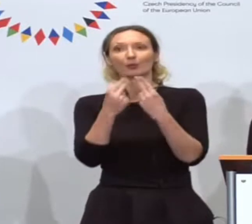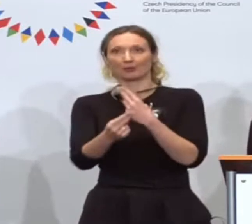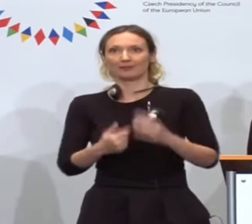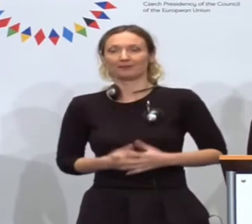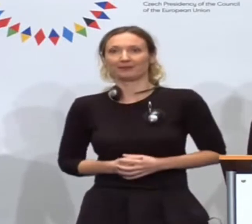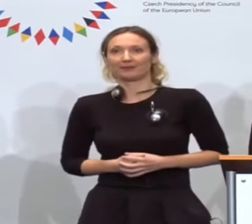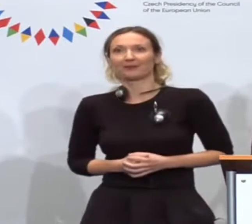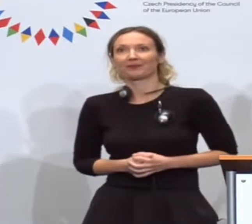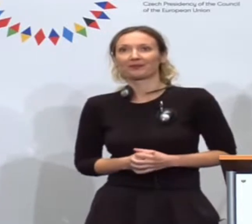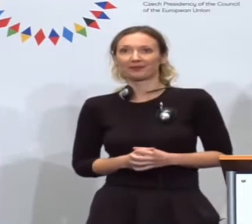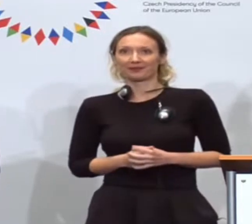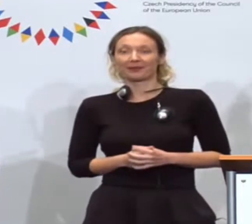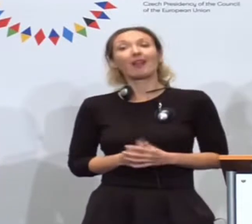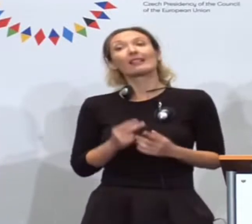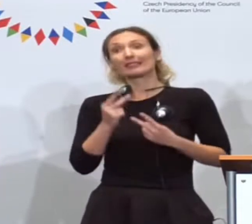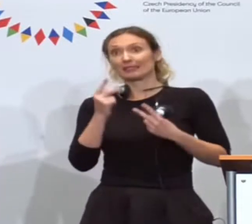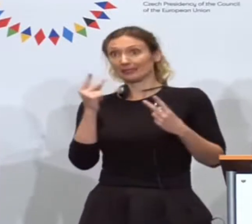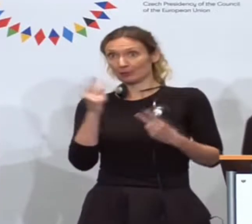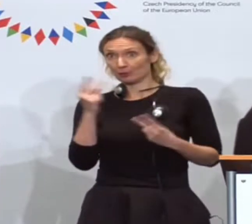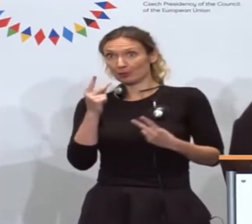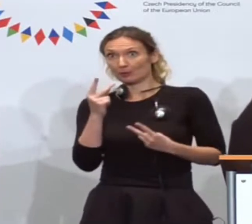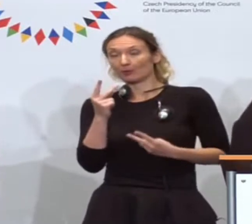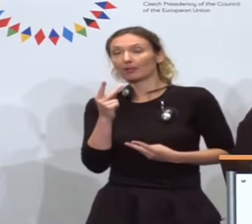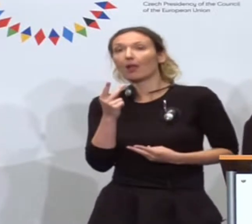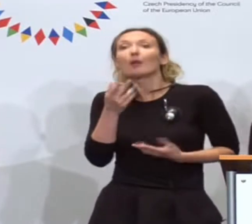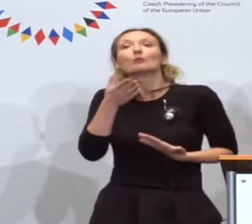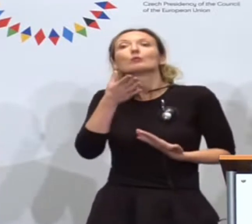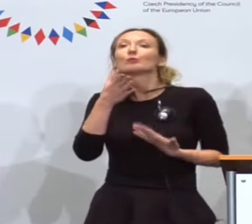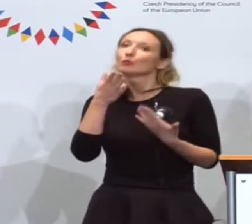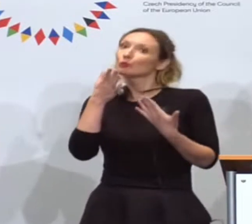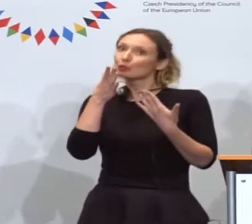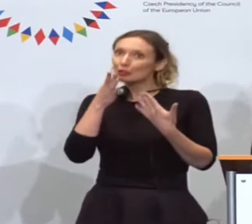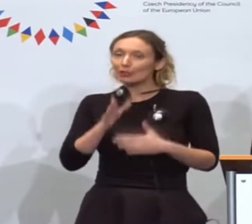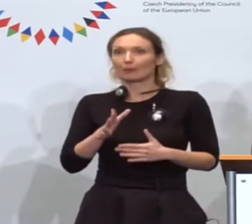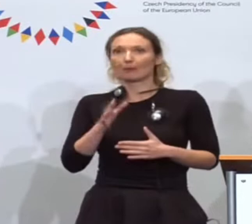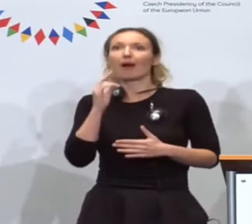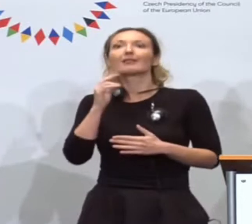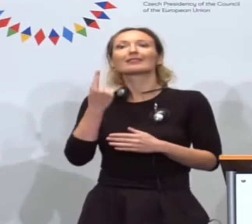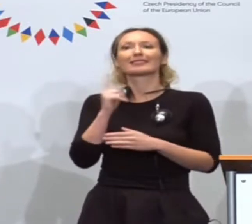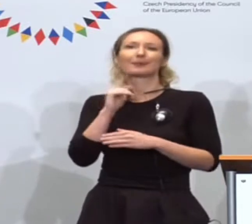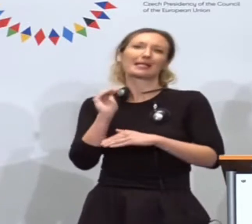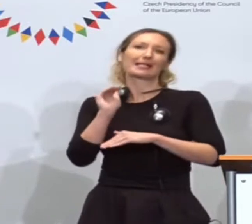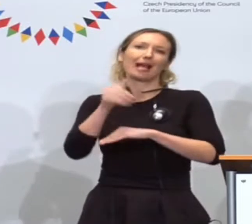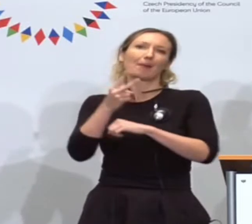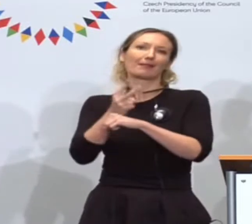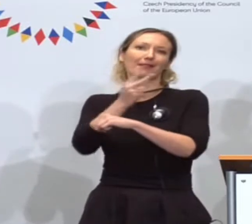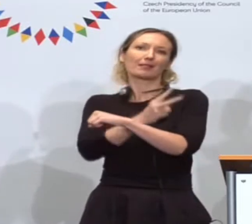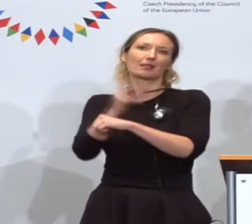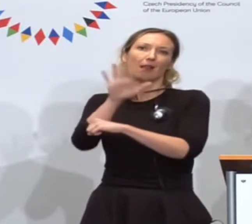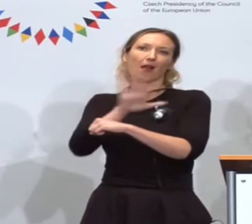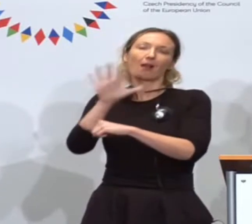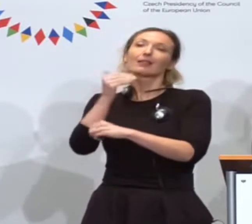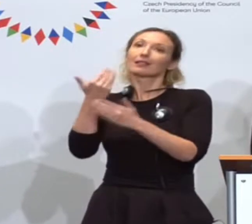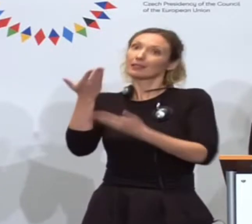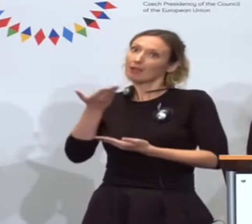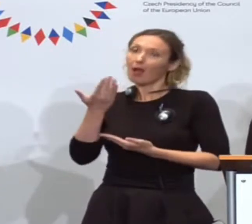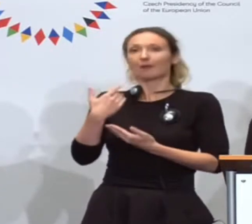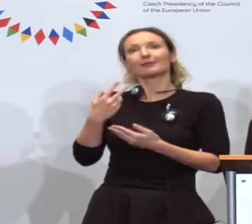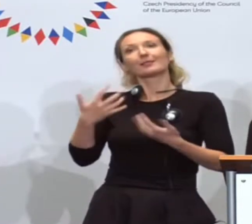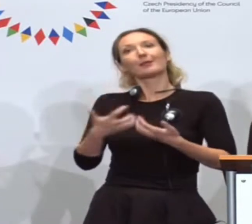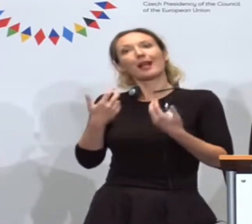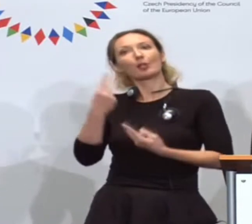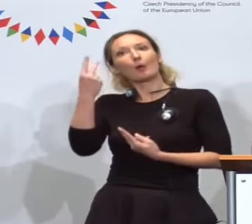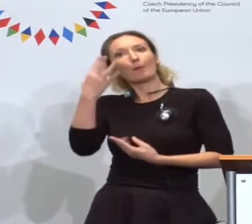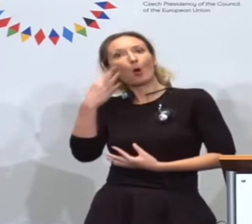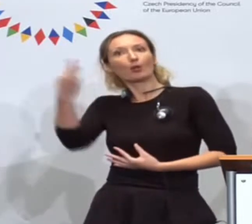Samozřejmě, že nás potěší, pokud budeme od našich západních spojenců dostávat modernější zbraně, než které